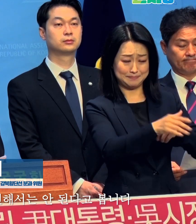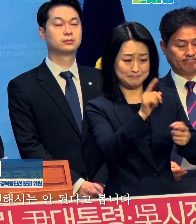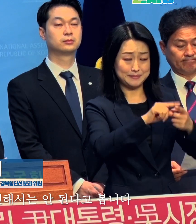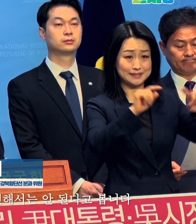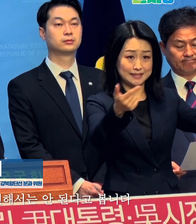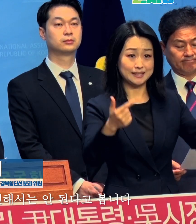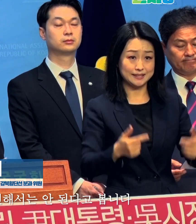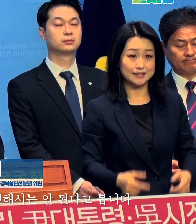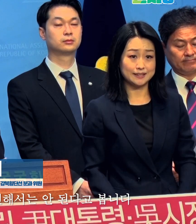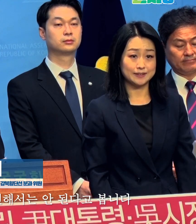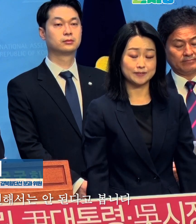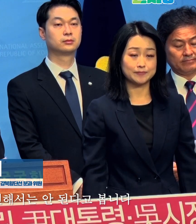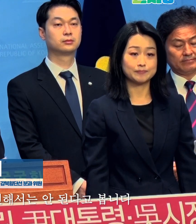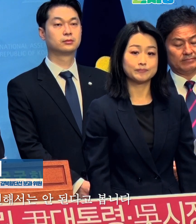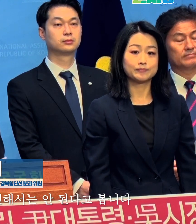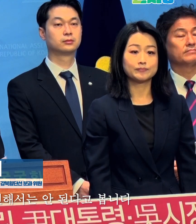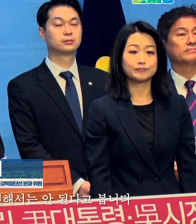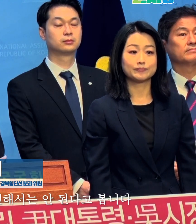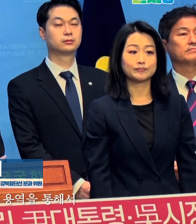안 된다고 봅니다.